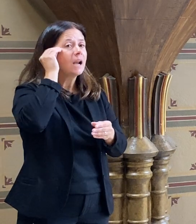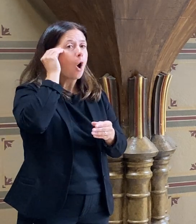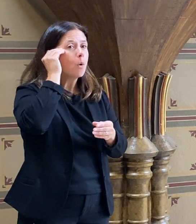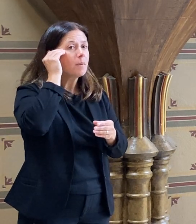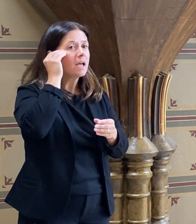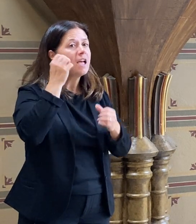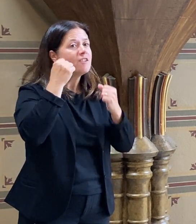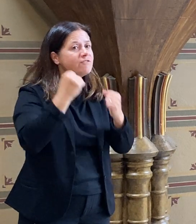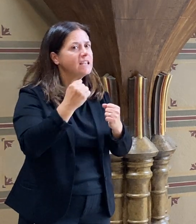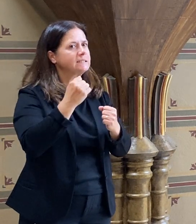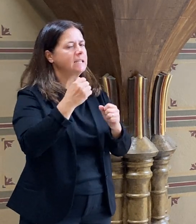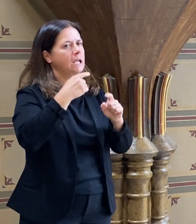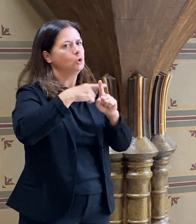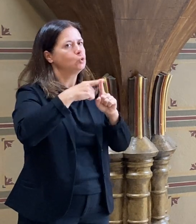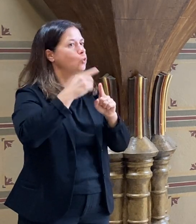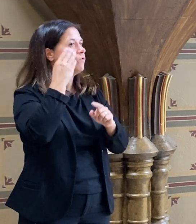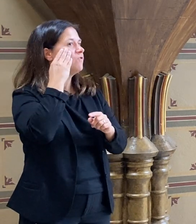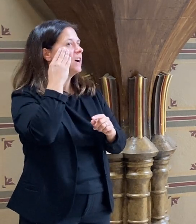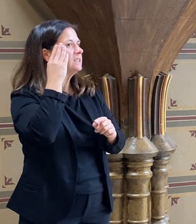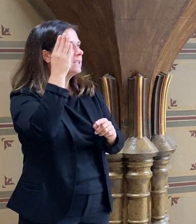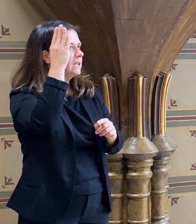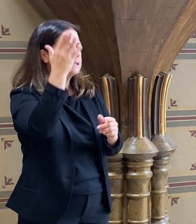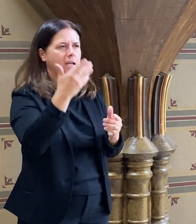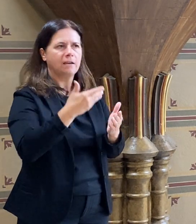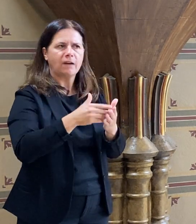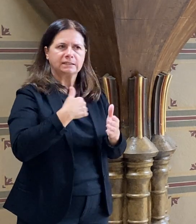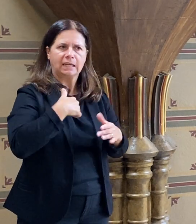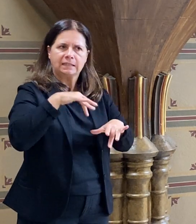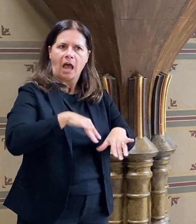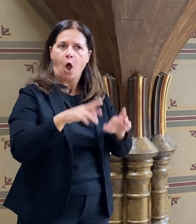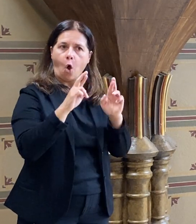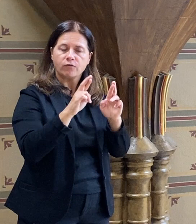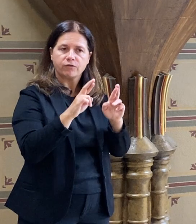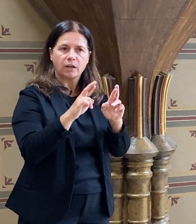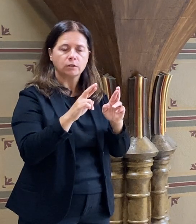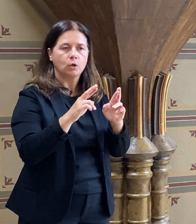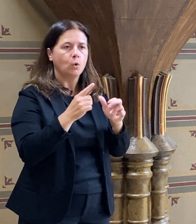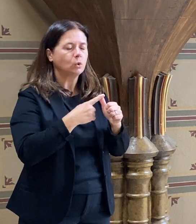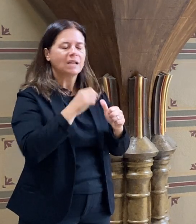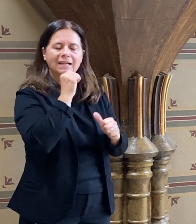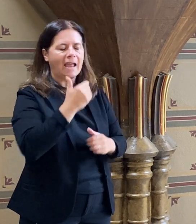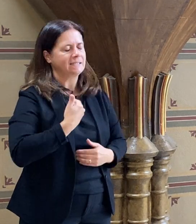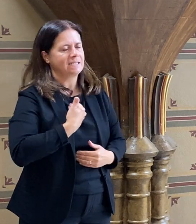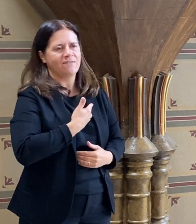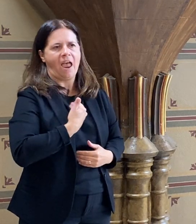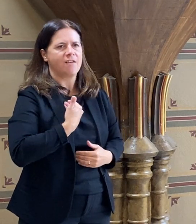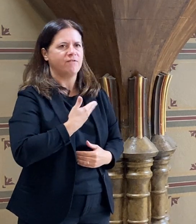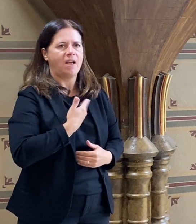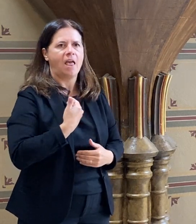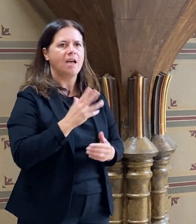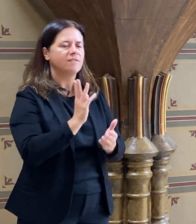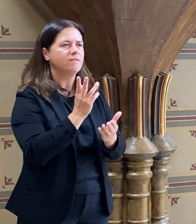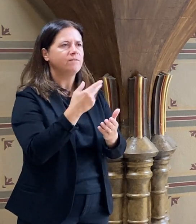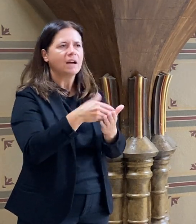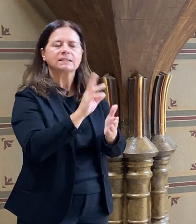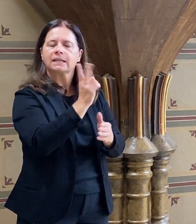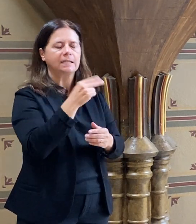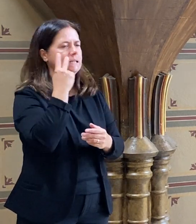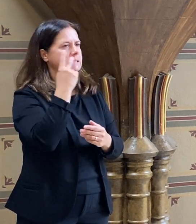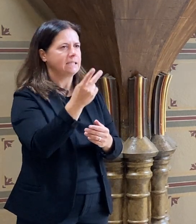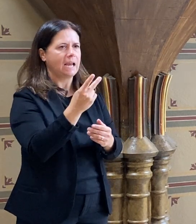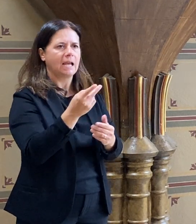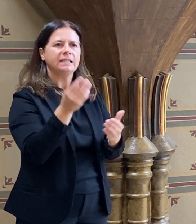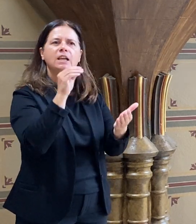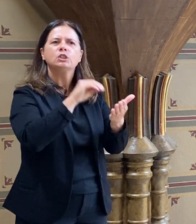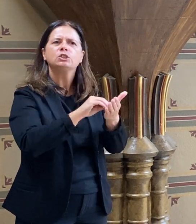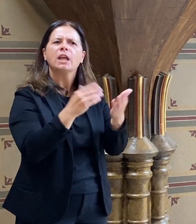feste Zuversicht dessen, was man hofft, und ein Nichtzweifeln an dem, was man nicht sieht. Das steht